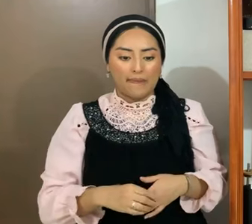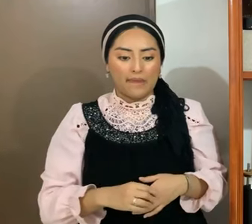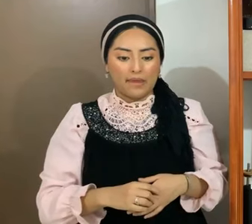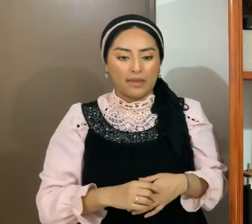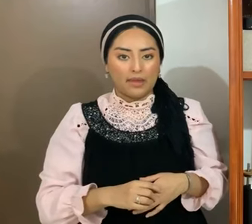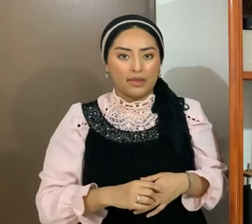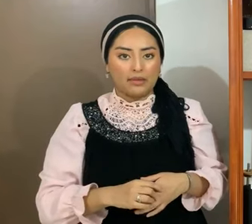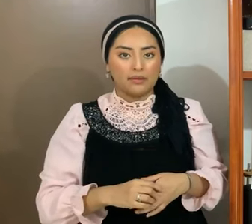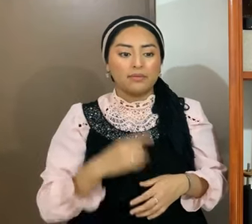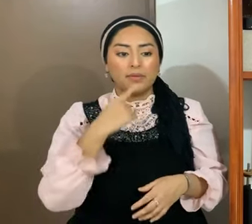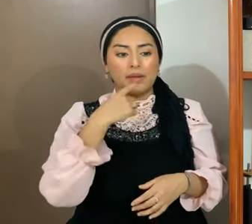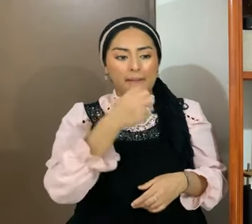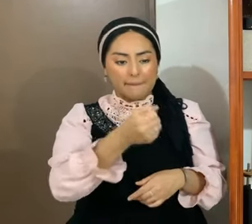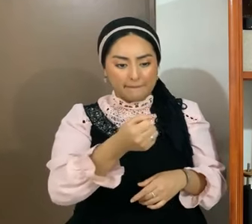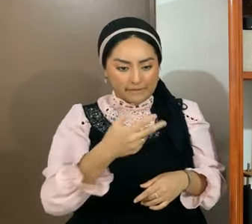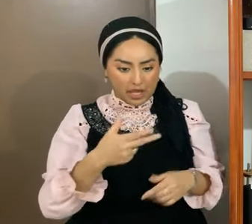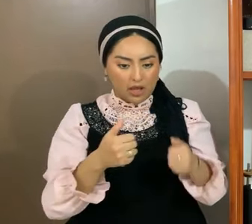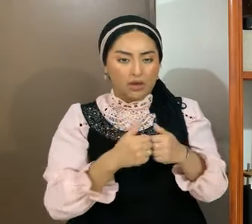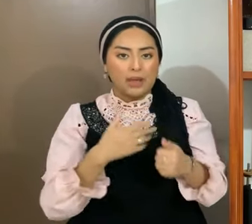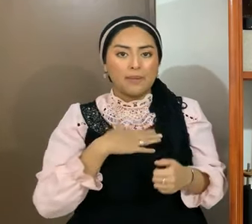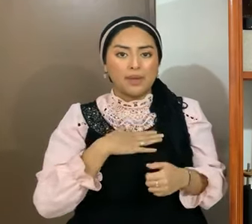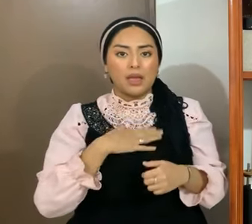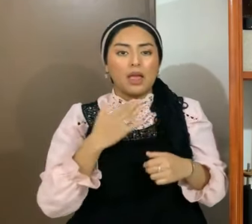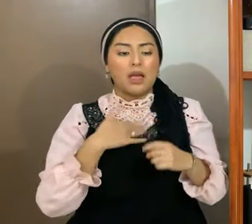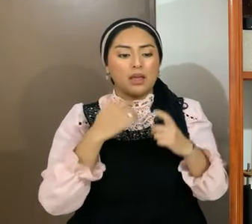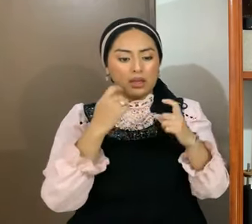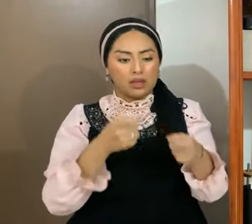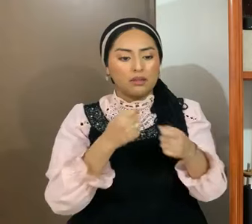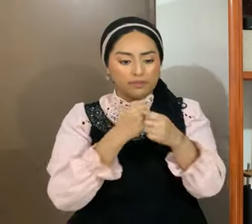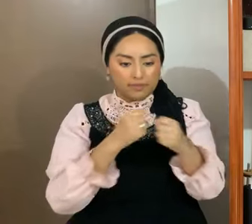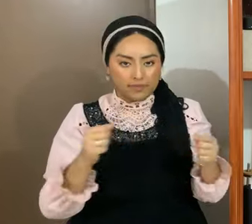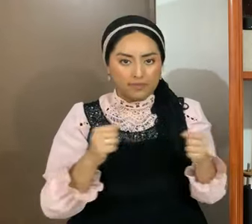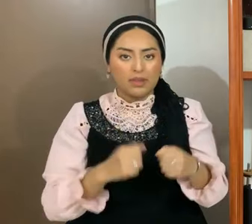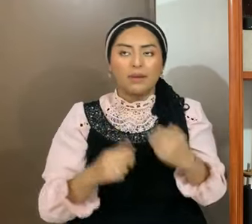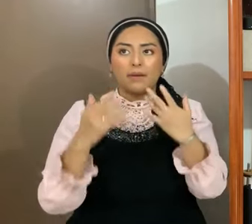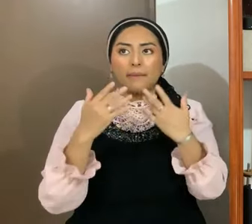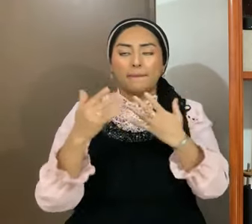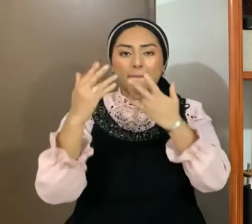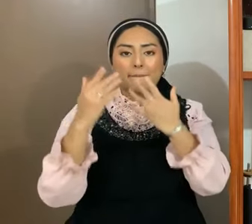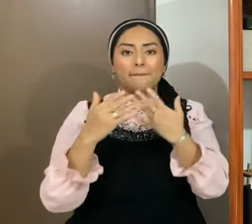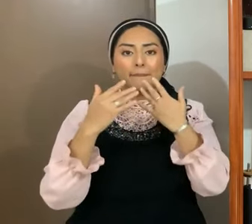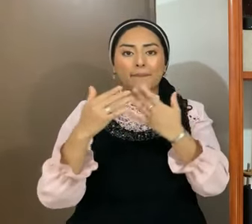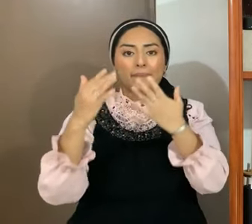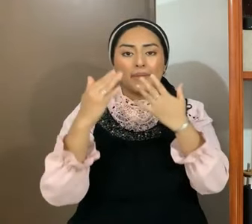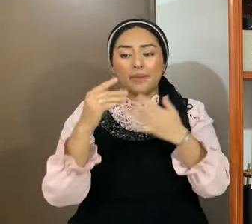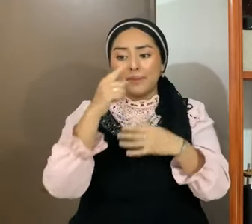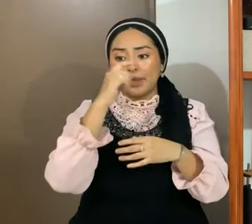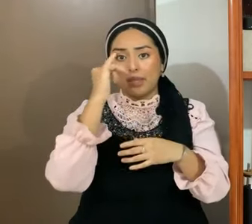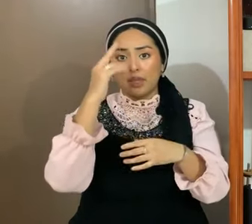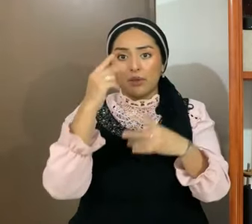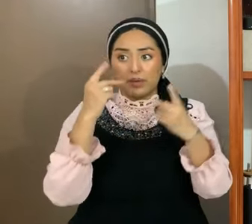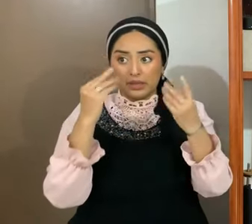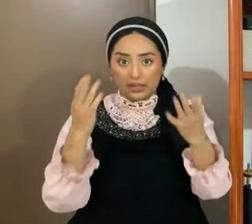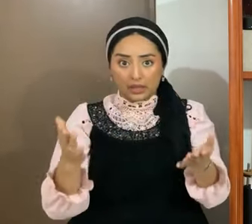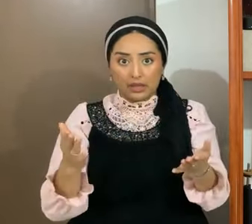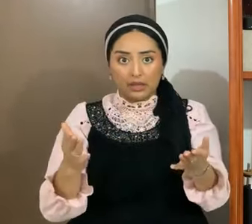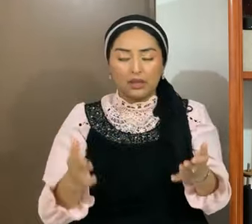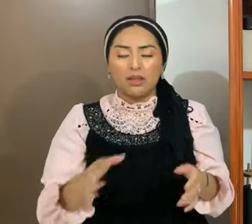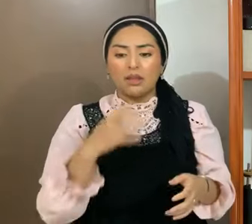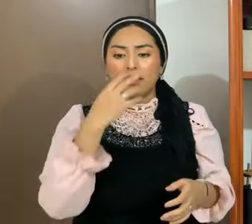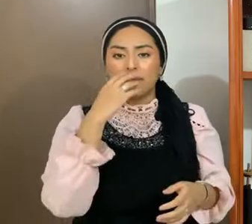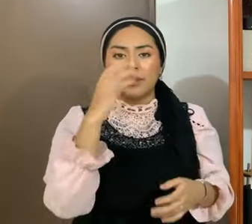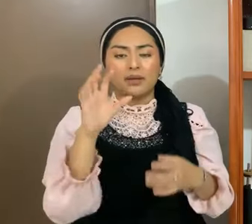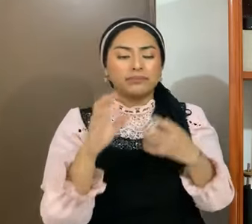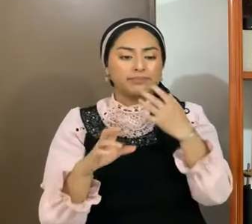tus pecados. Vuélvete a mí, porque yo te redimí. Cantad loores, oh cielos, porque Yahweh lo hizo. Gritad